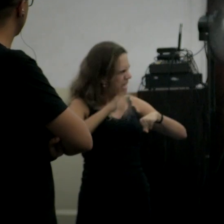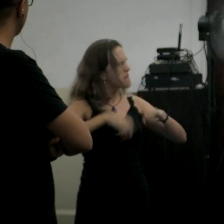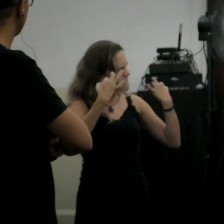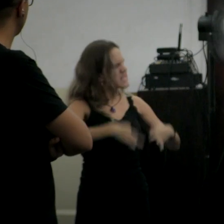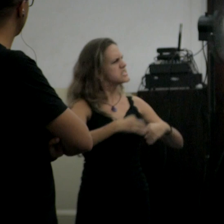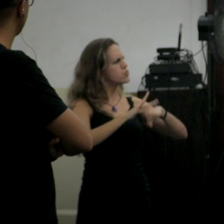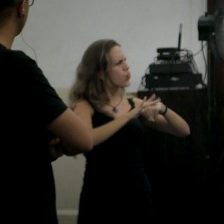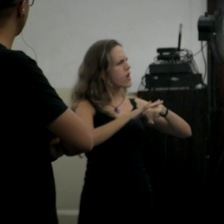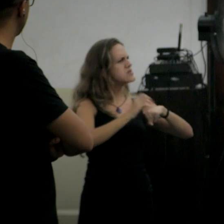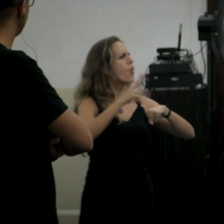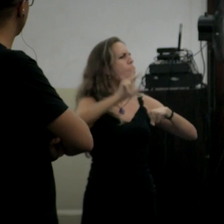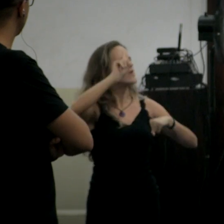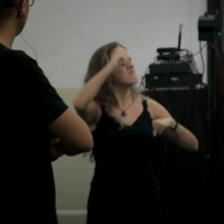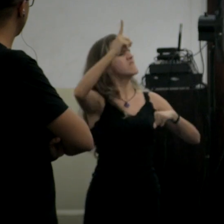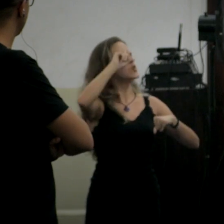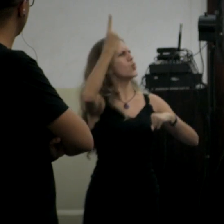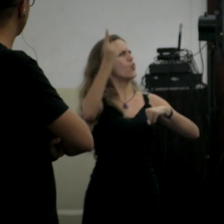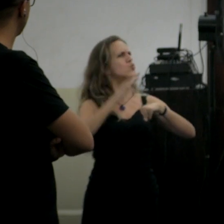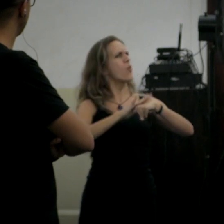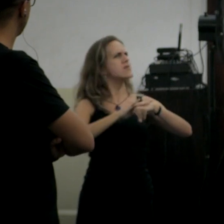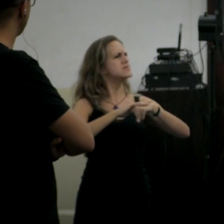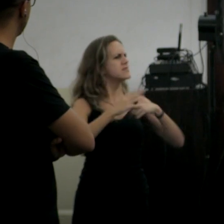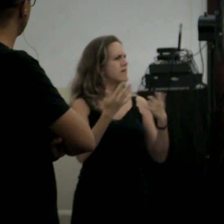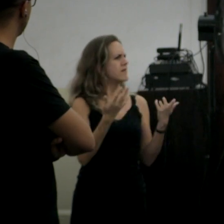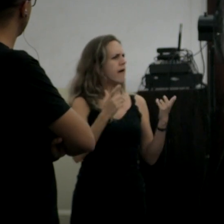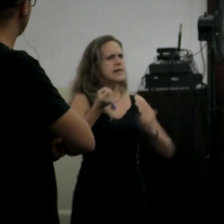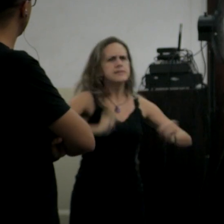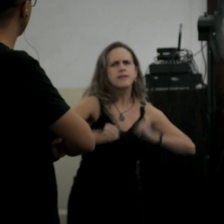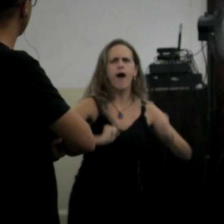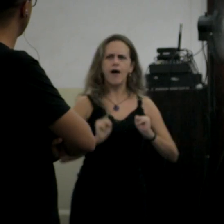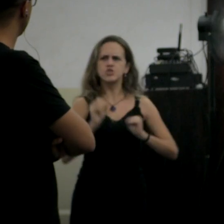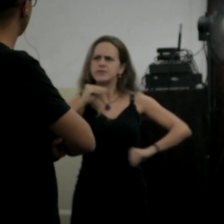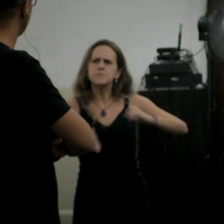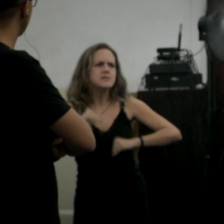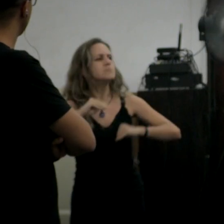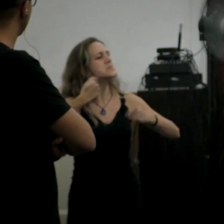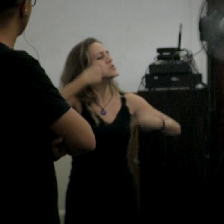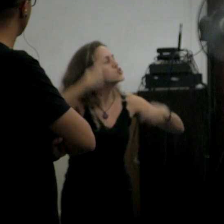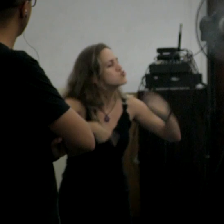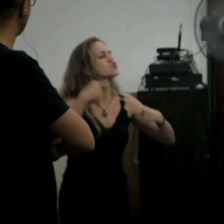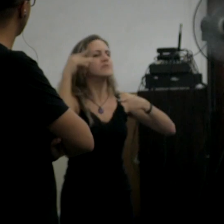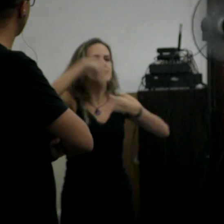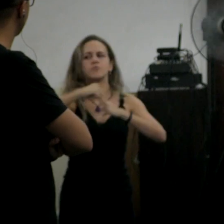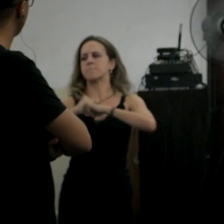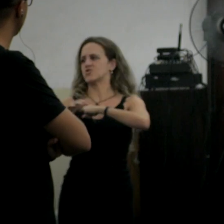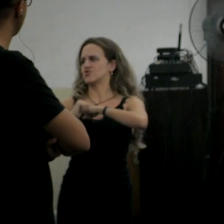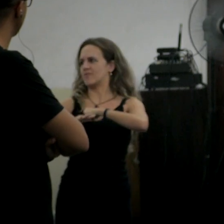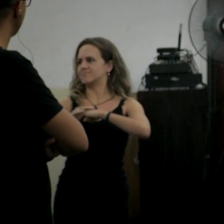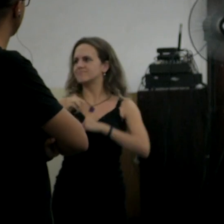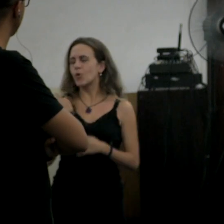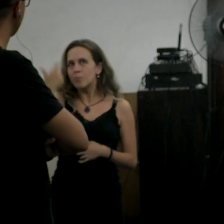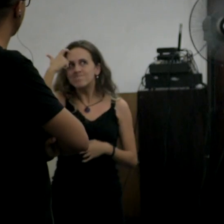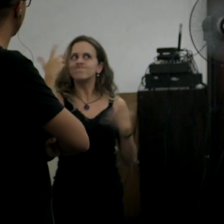Falou-se como o corpo surdo, a invenção da doença, da surdez. A outra pessoa falou sobre a discussão